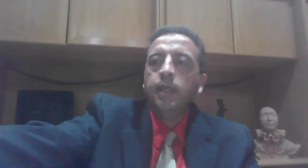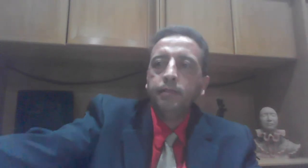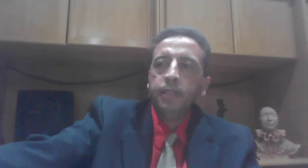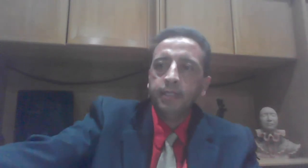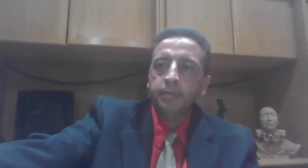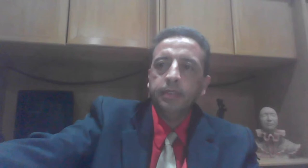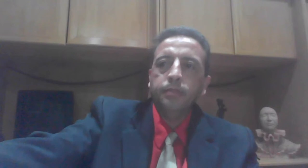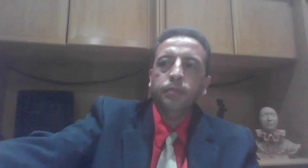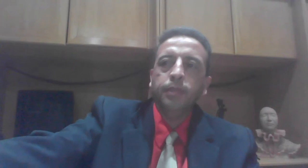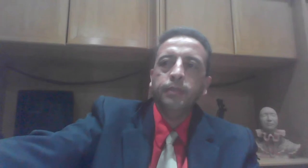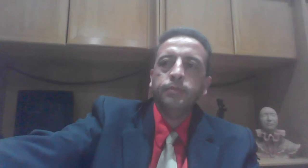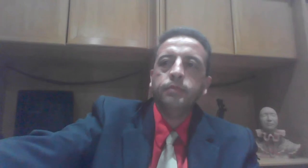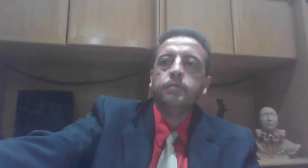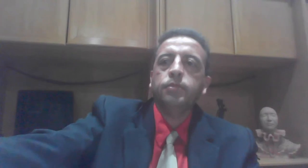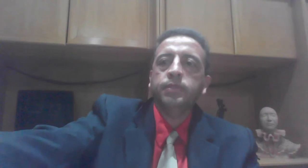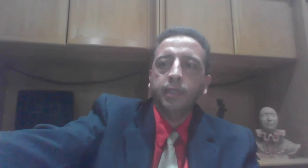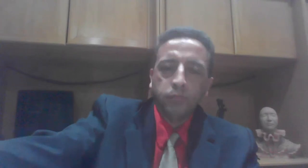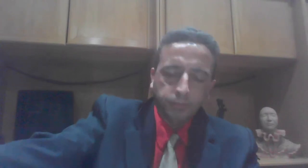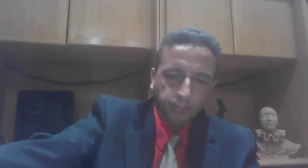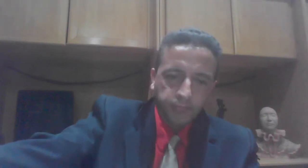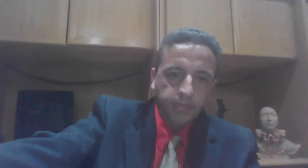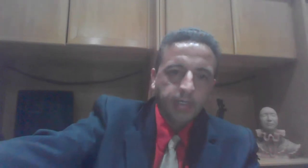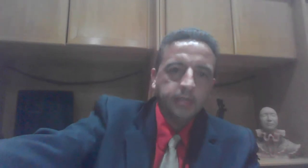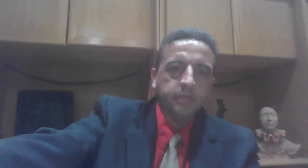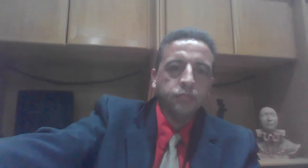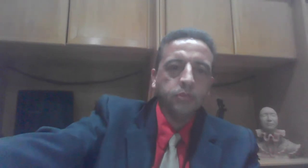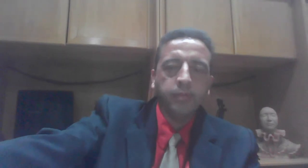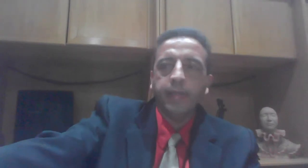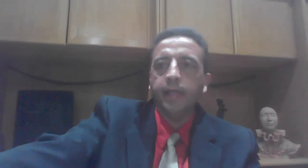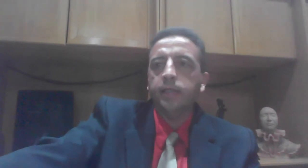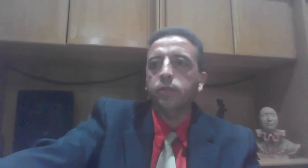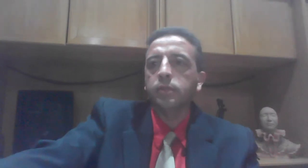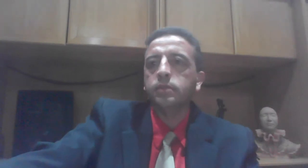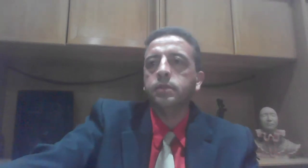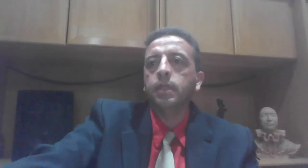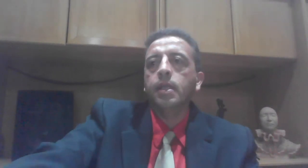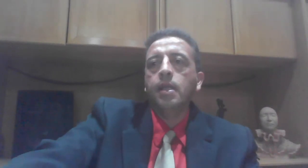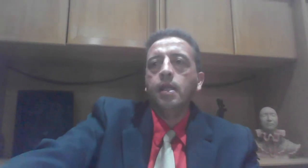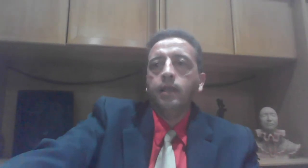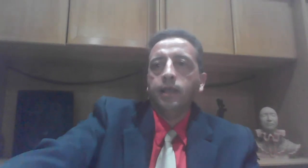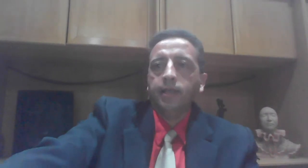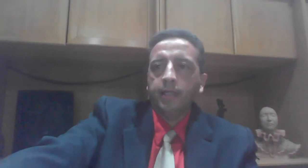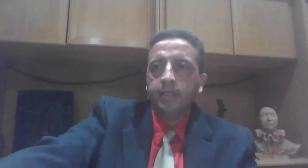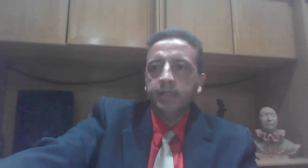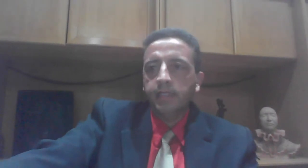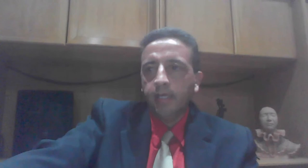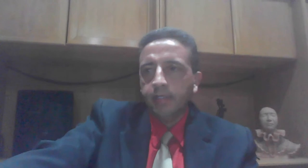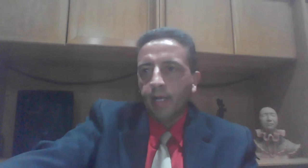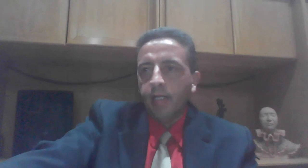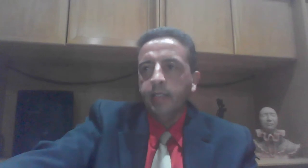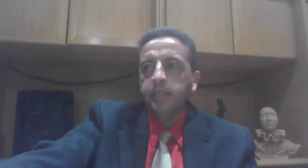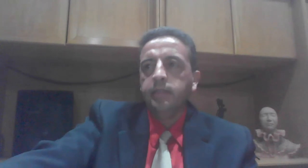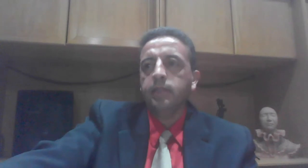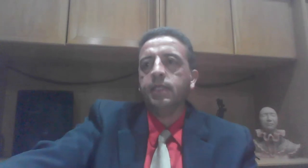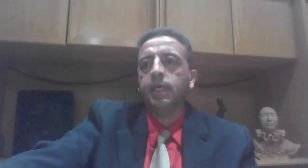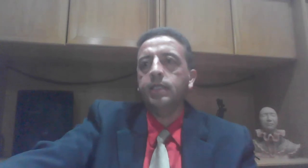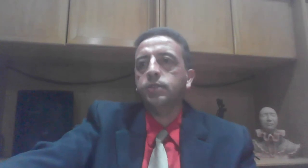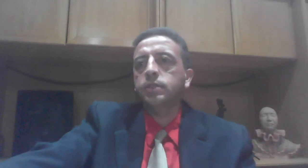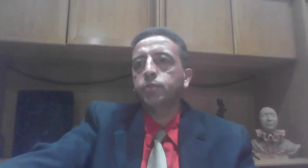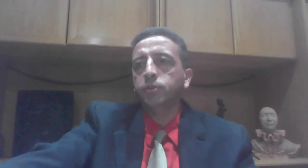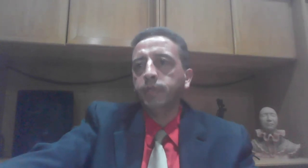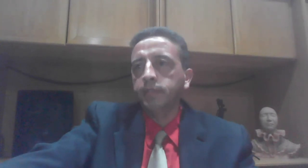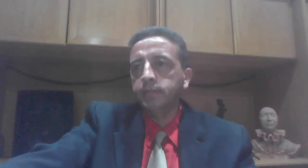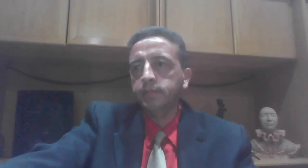seriedade, mesmo nesse momento, mostrando muito profissionalismo. Muito obrigado a todos. Quero agradecer aí a Darliane,